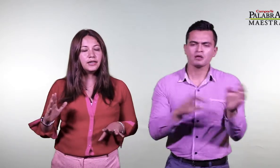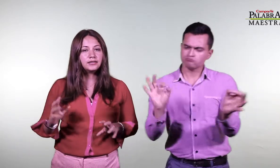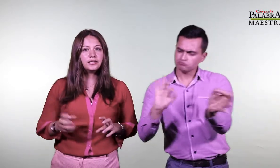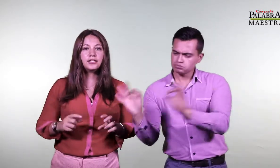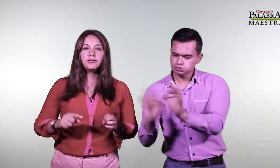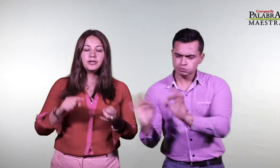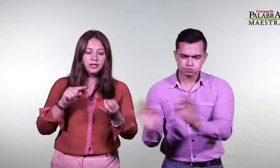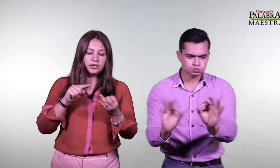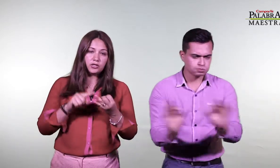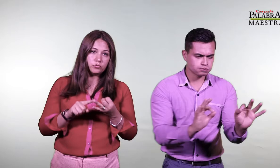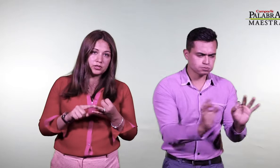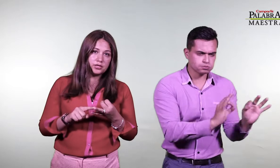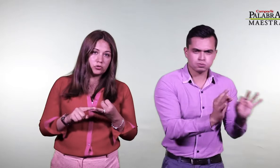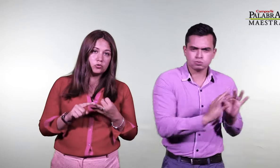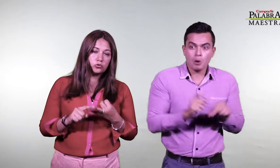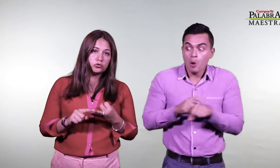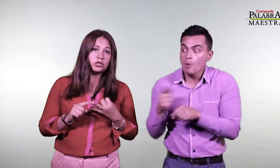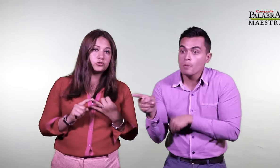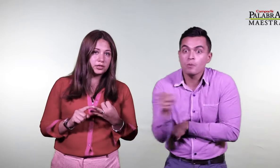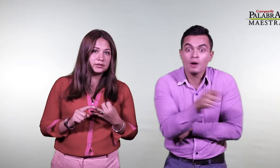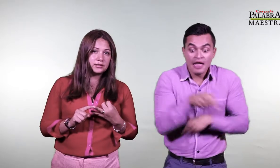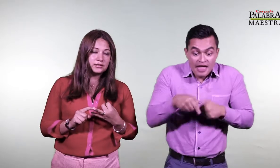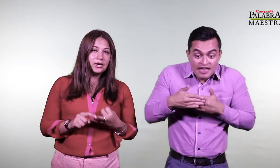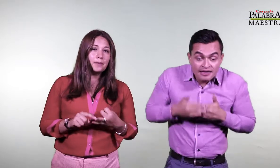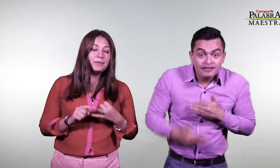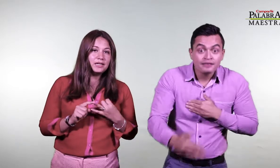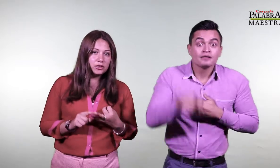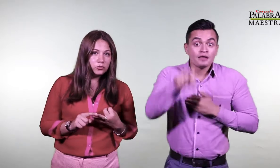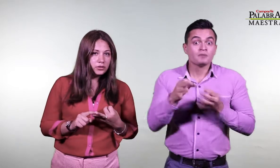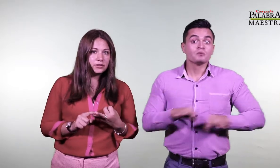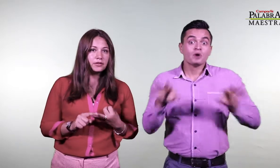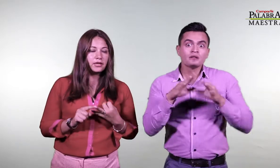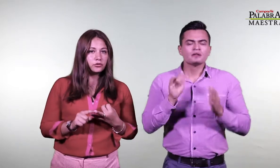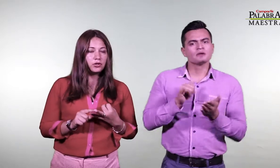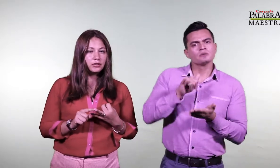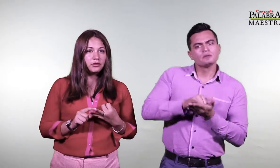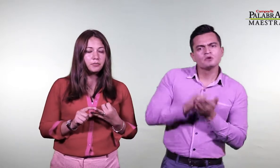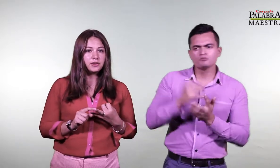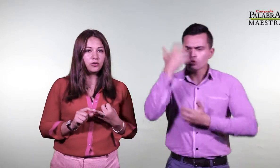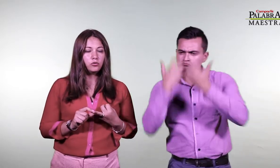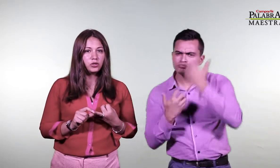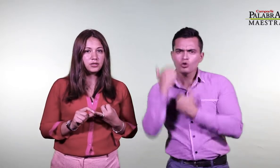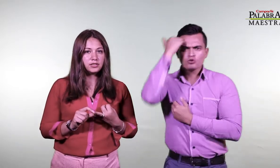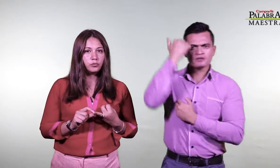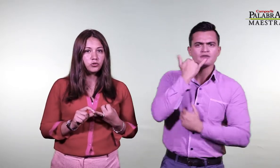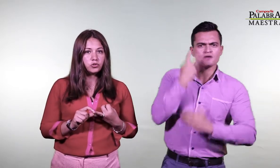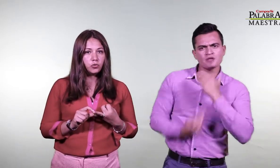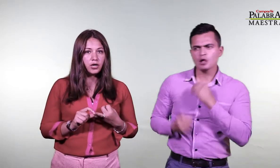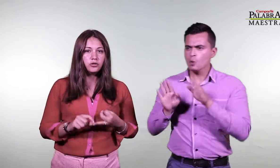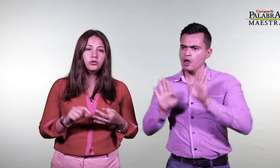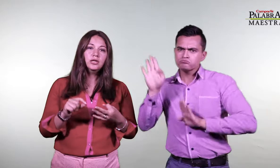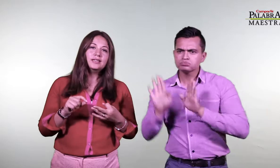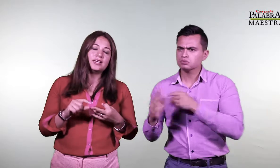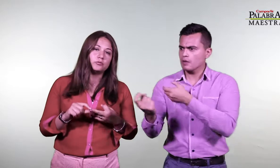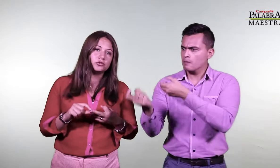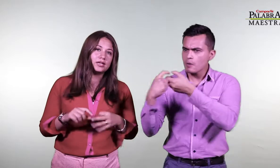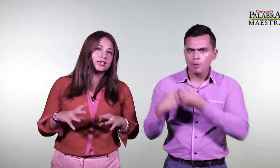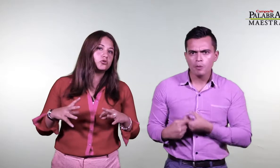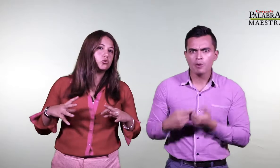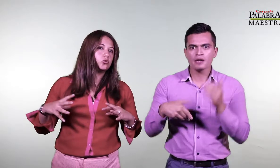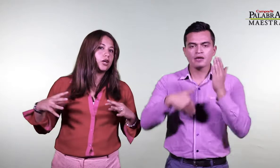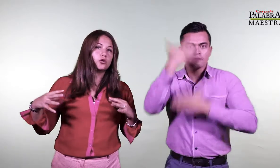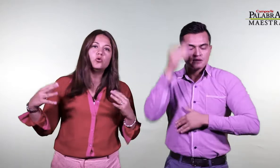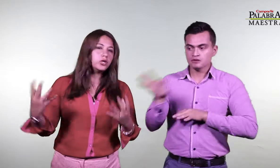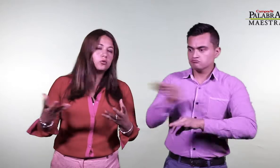de aquí en adelante debemos hacer concursos de docentes bilingües, que eso debe empezar a ocurrir desde el próximo año. Tenemos